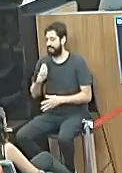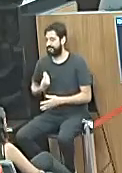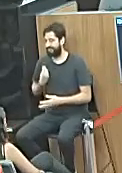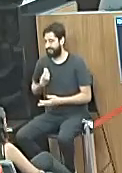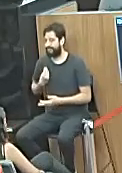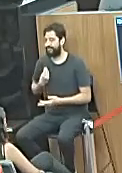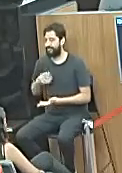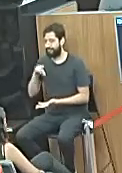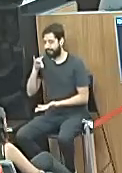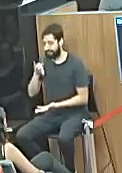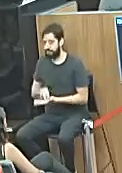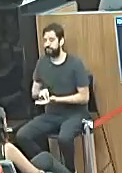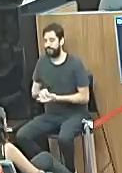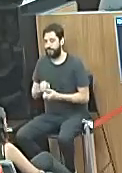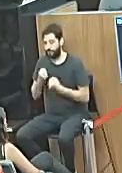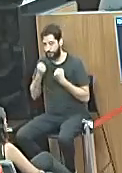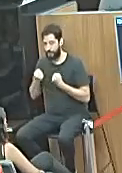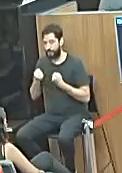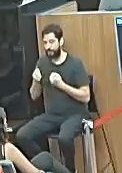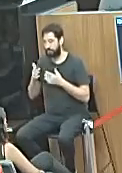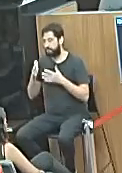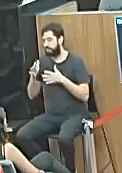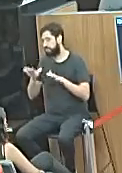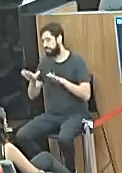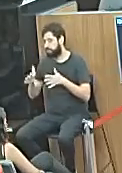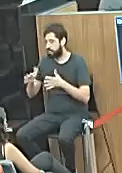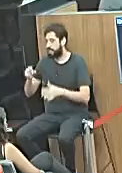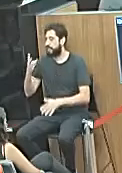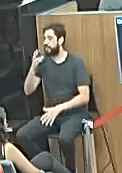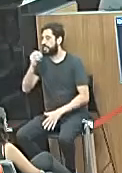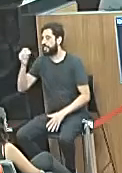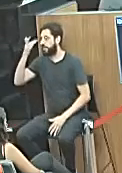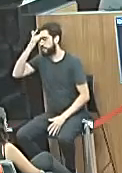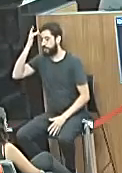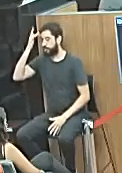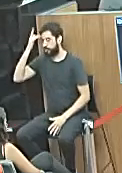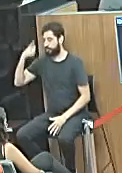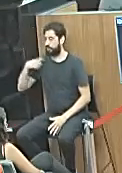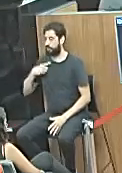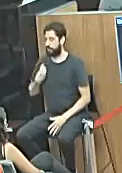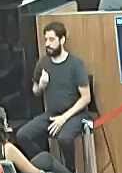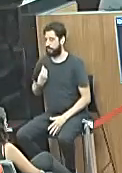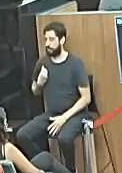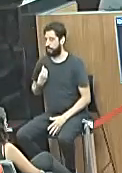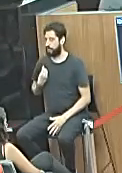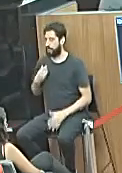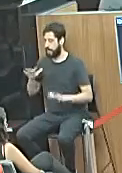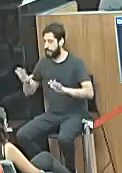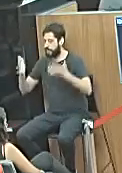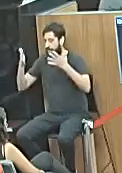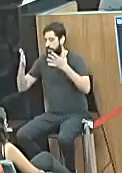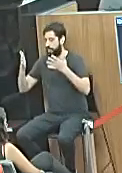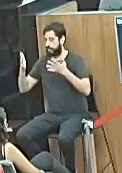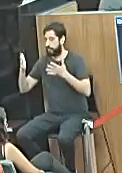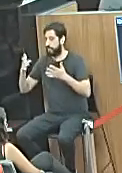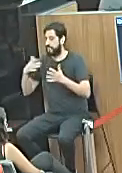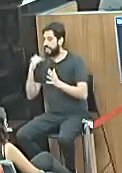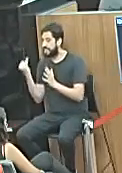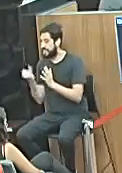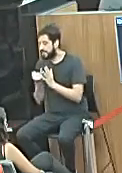por volta de 300 pessoas estavam no evento escritas mais de 200 pessoas